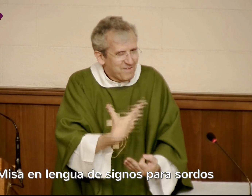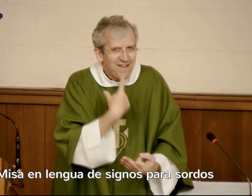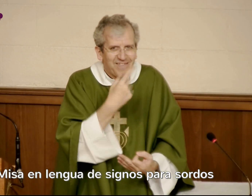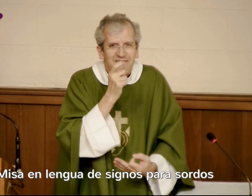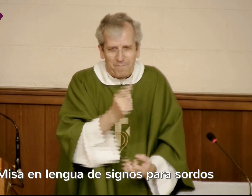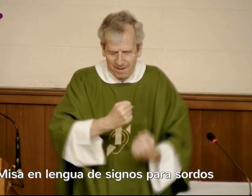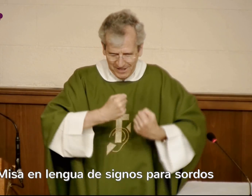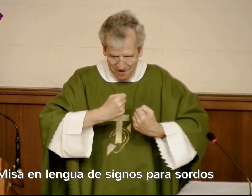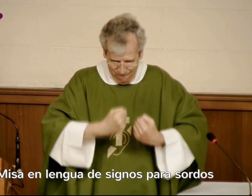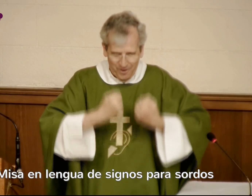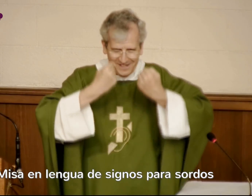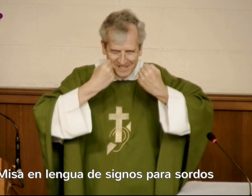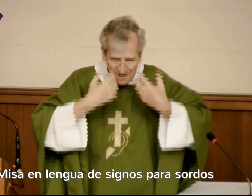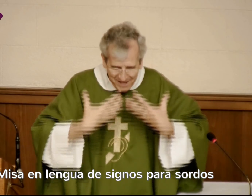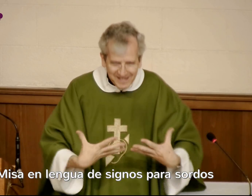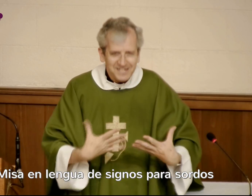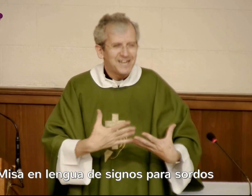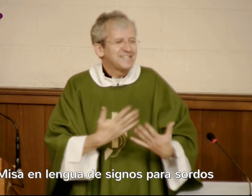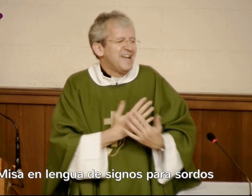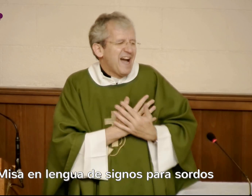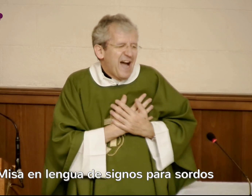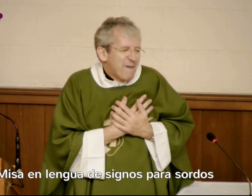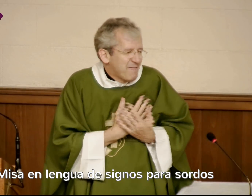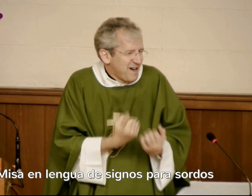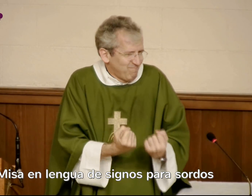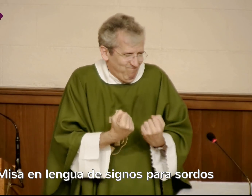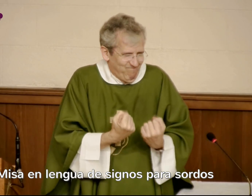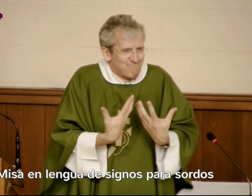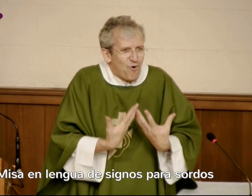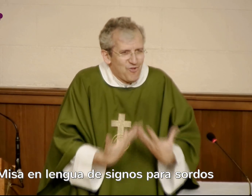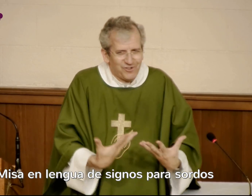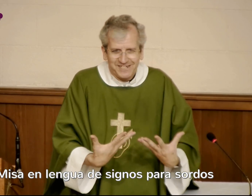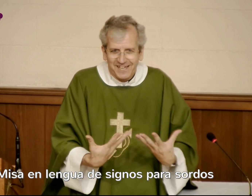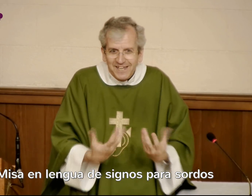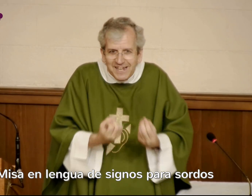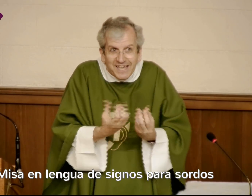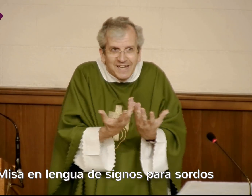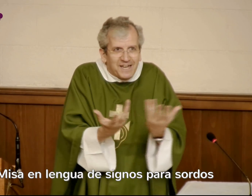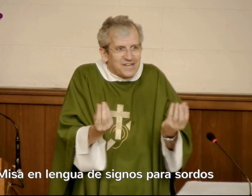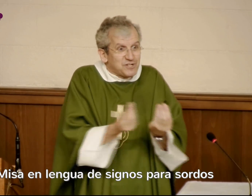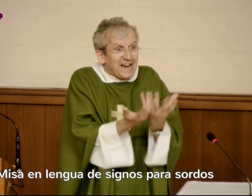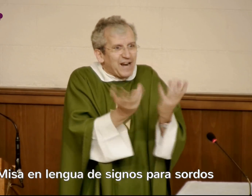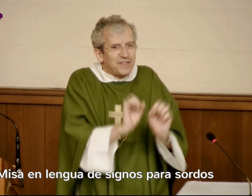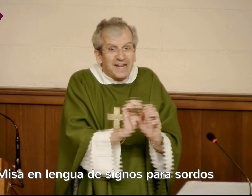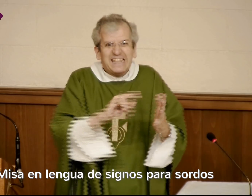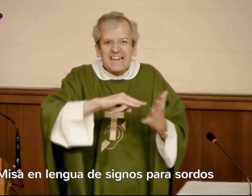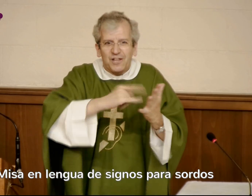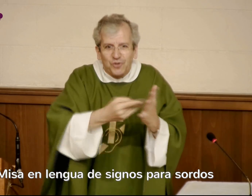maravilla, decía palabras fuertes y bien dichas, amaba mogollón, es decir, que eso era claro, es decir, tenía todos